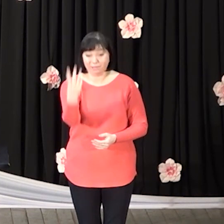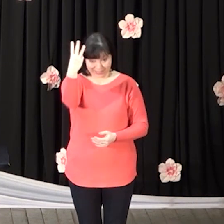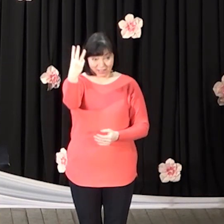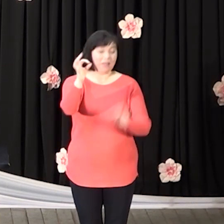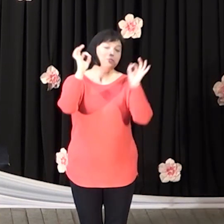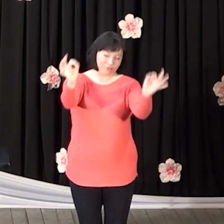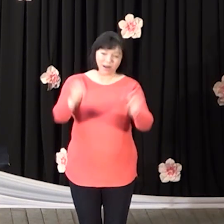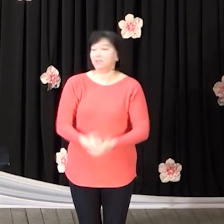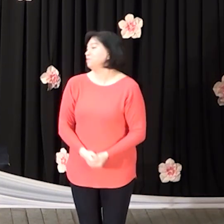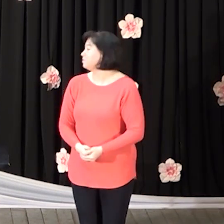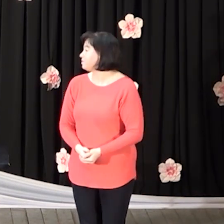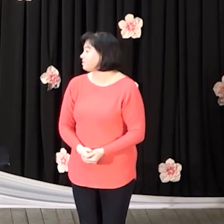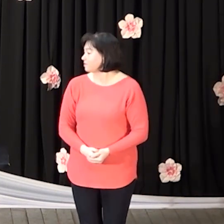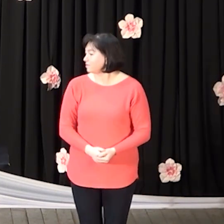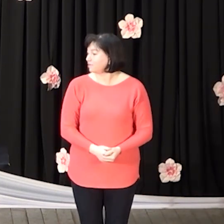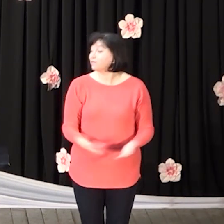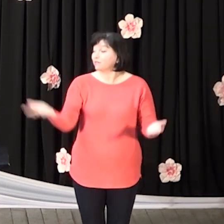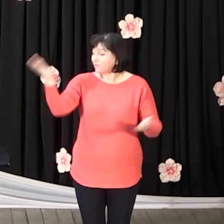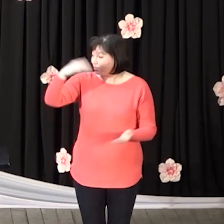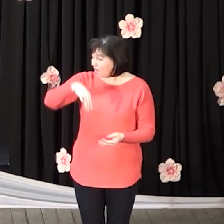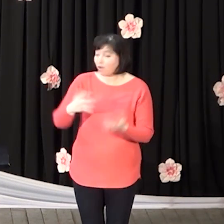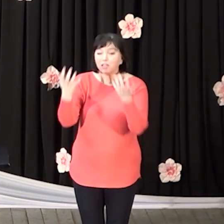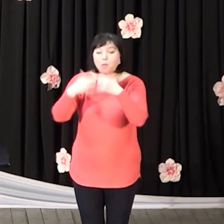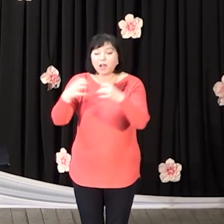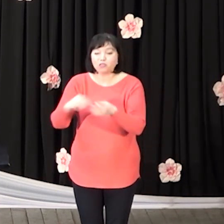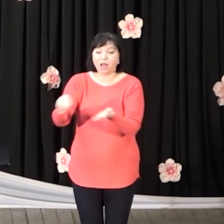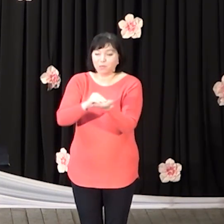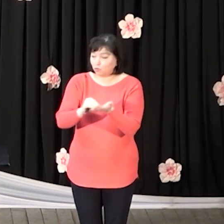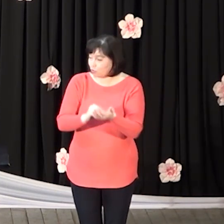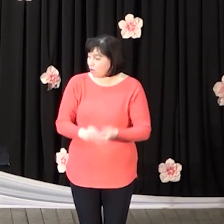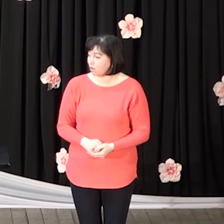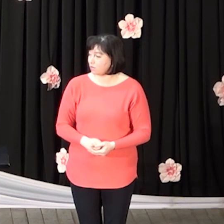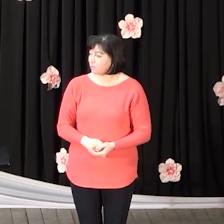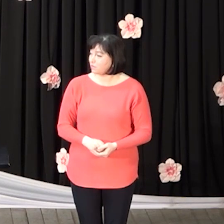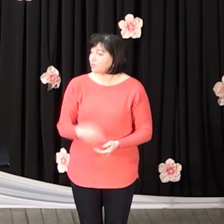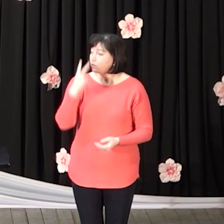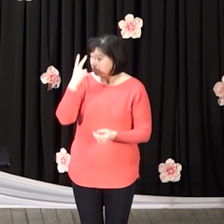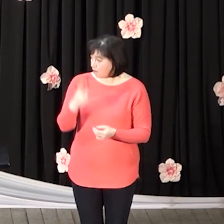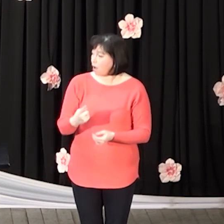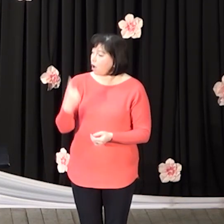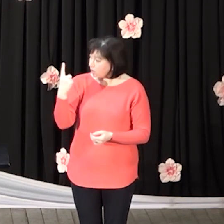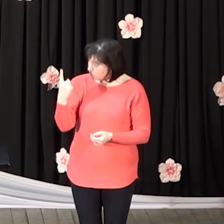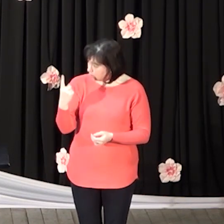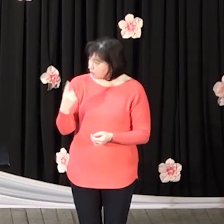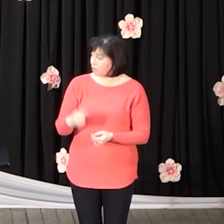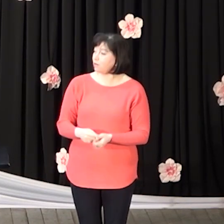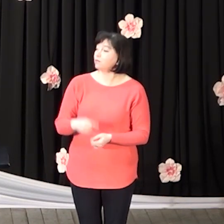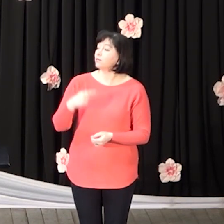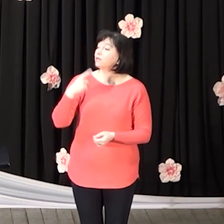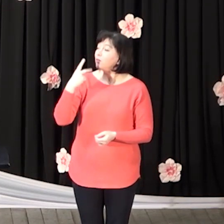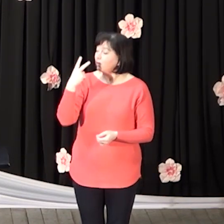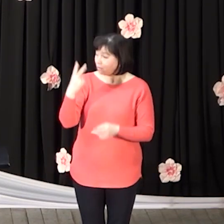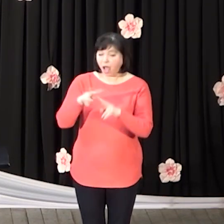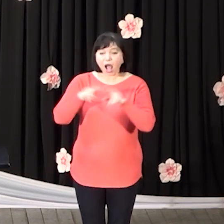3. Super! Deci, haideți să le numărăm încă o dată. Pentru că se vede foarte bine cum primul fir de ață este exact